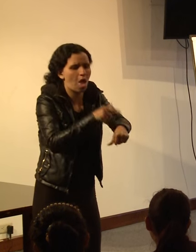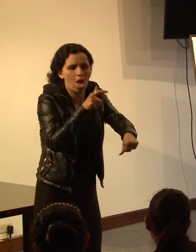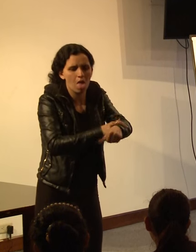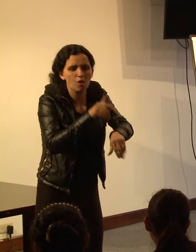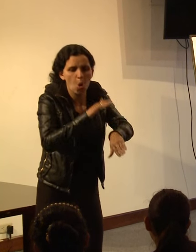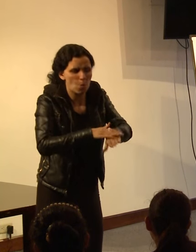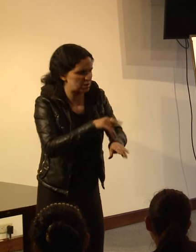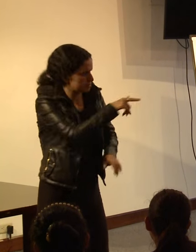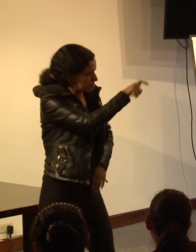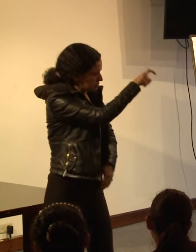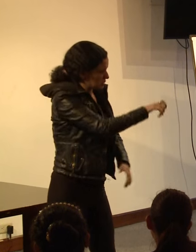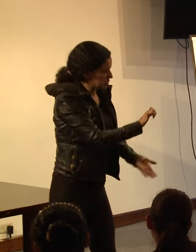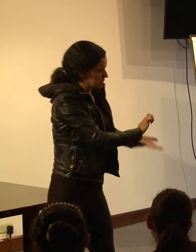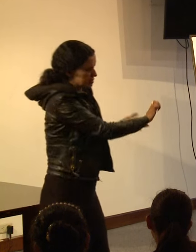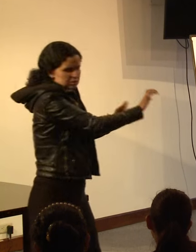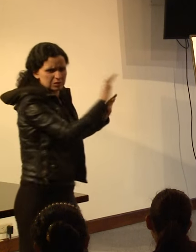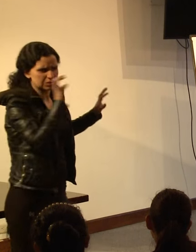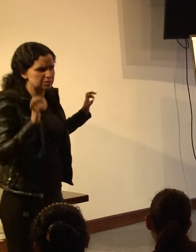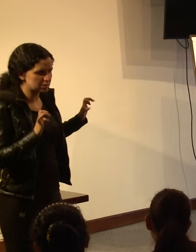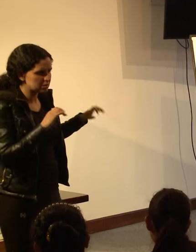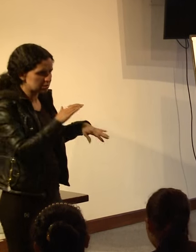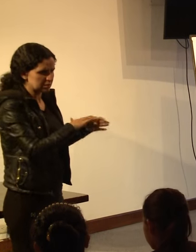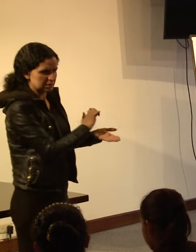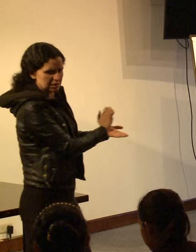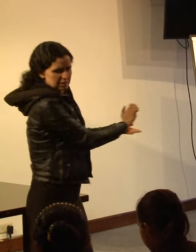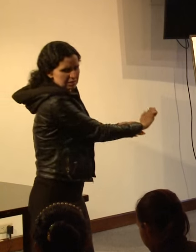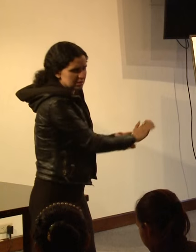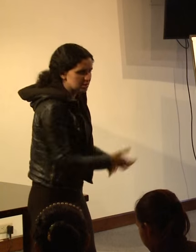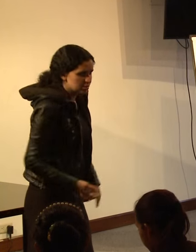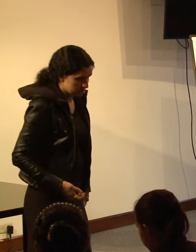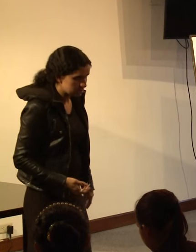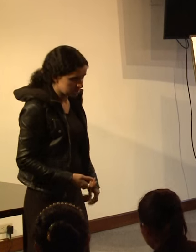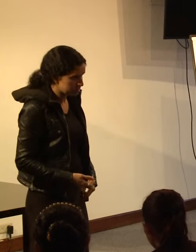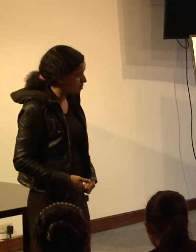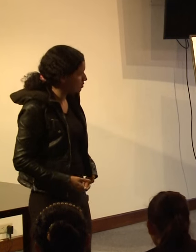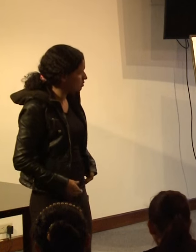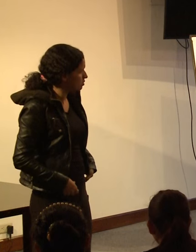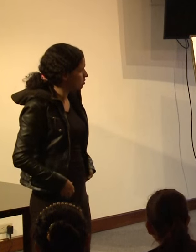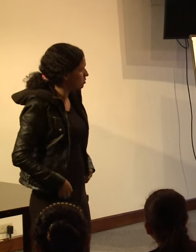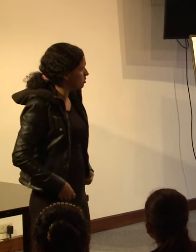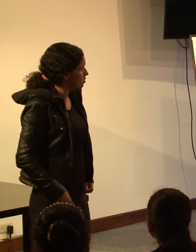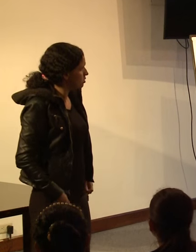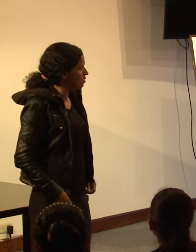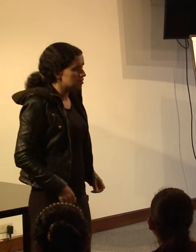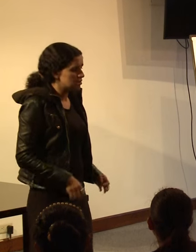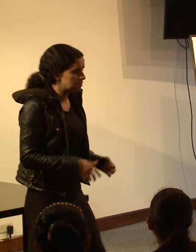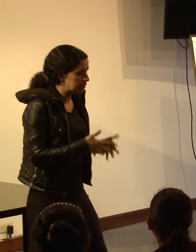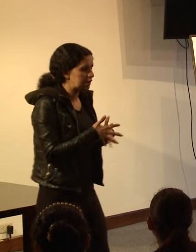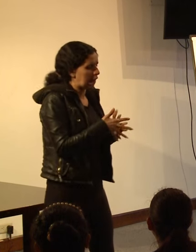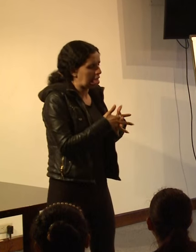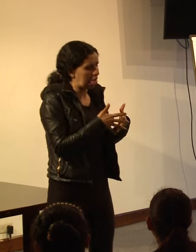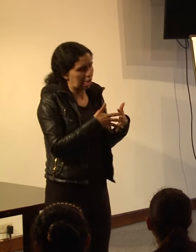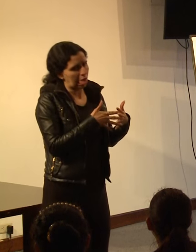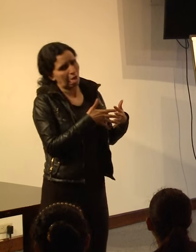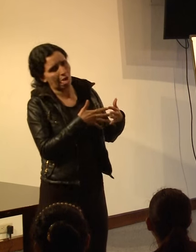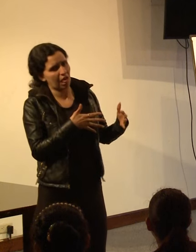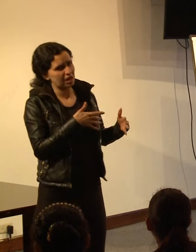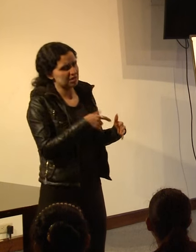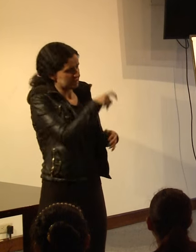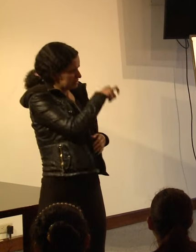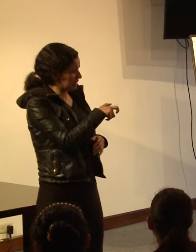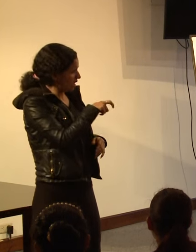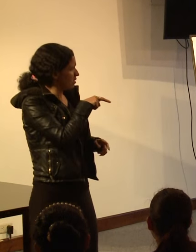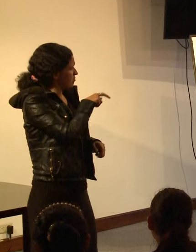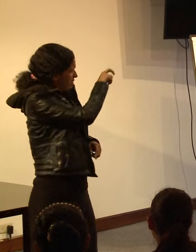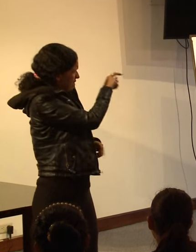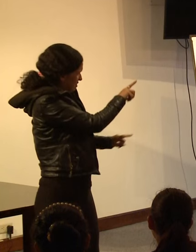A un rechazo y a una, ¿cómo se dice?, una desaptación ahí rarísima en la que no se asume, por ejemplo, quién